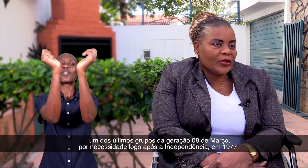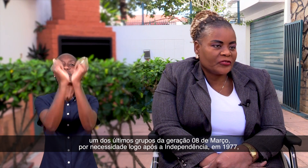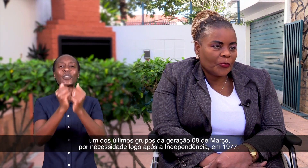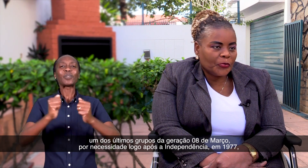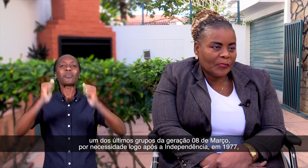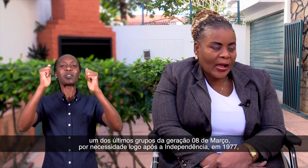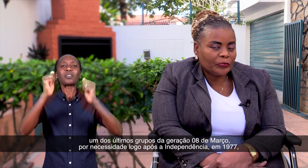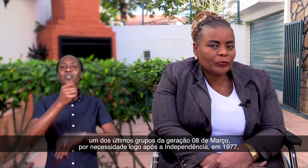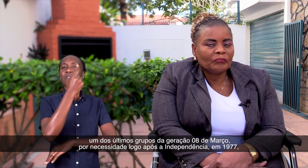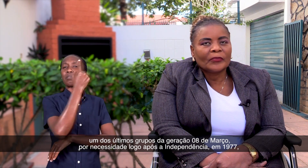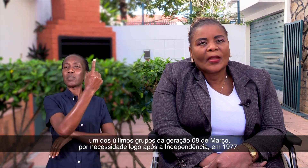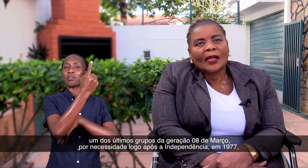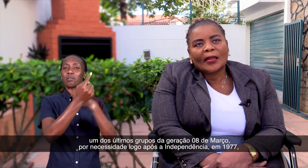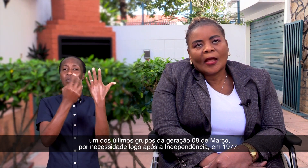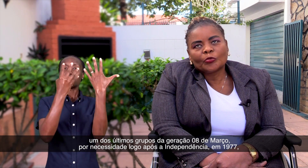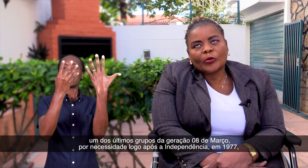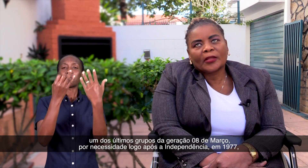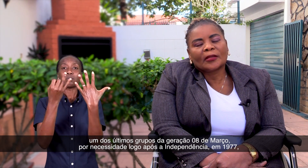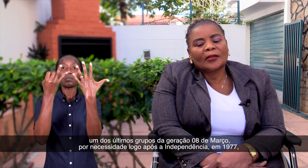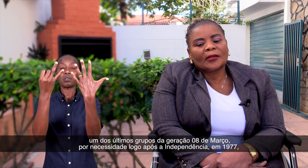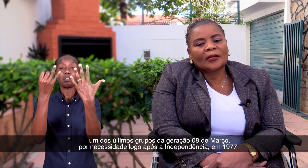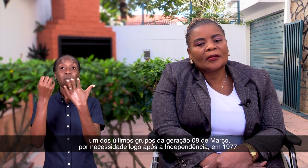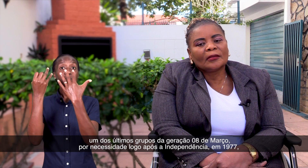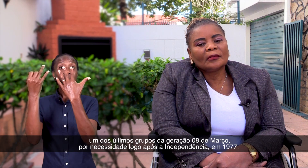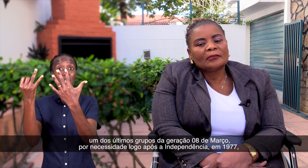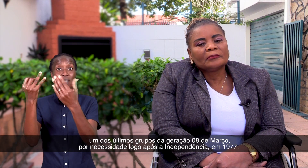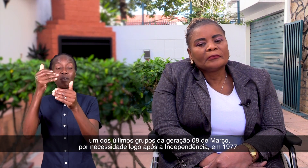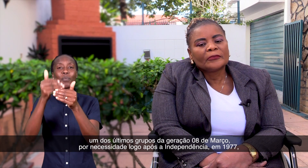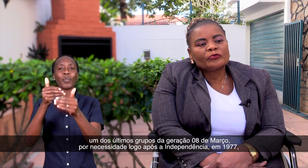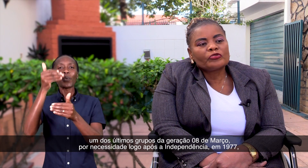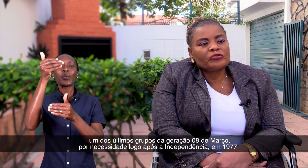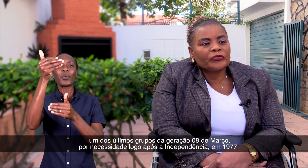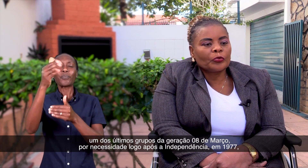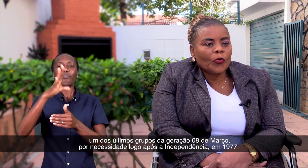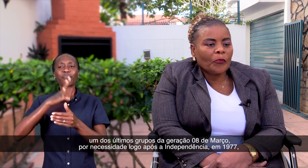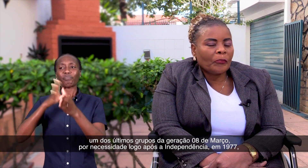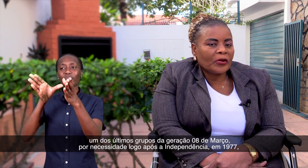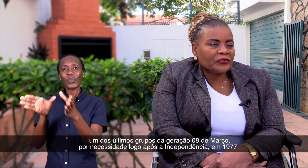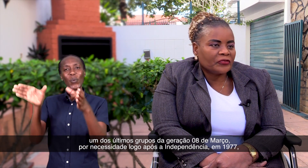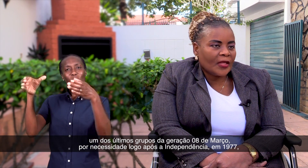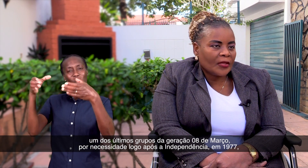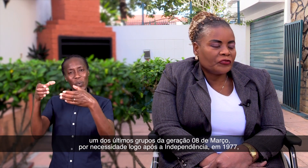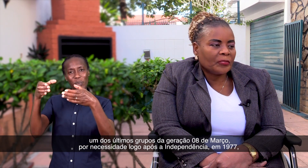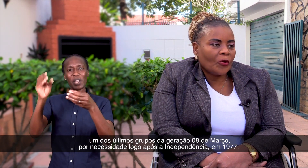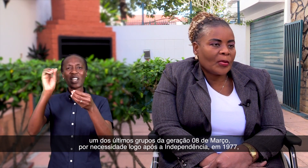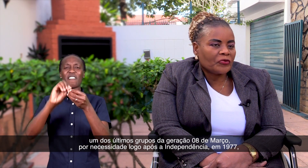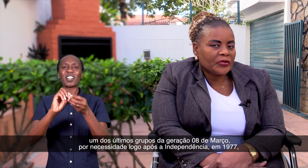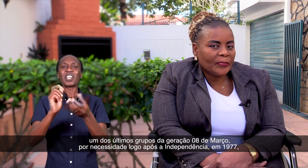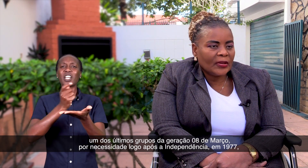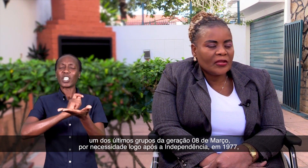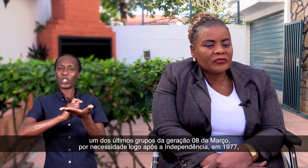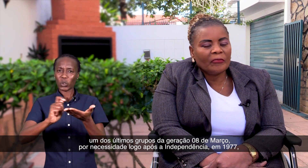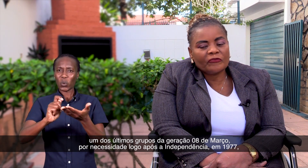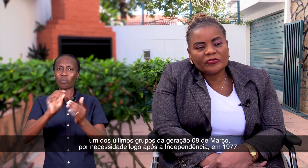do Geração 8 de Março, na altura em que surgiu esse grupo por necessidades, logo após